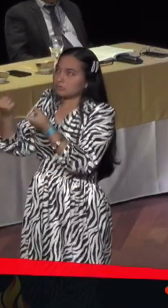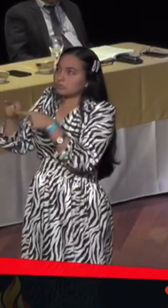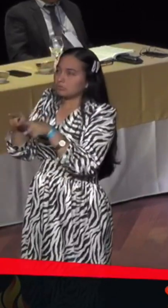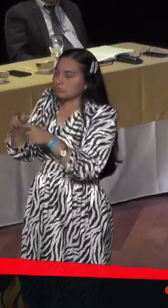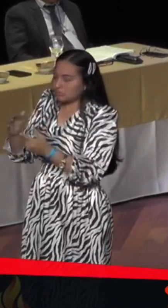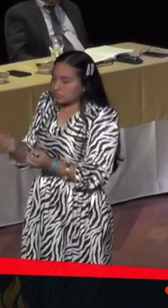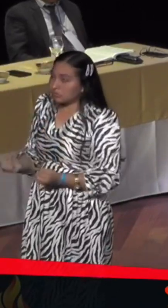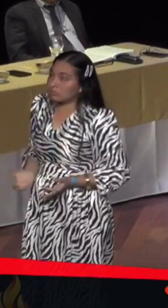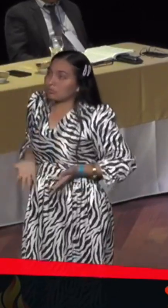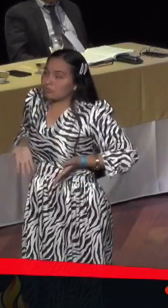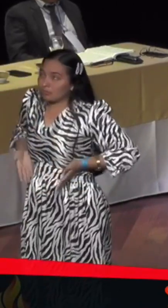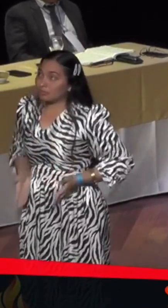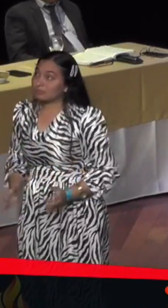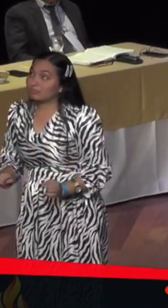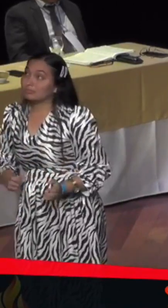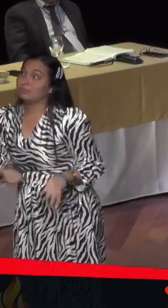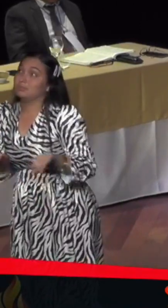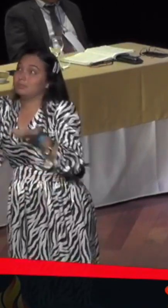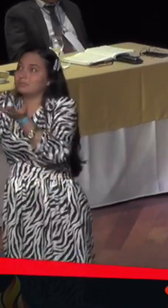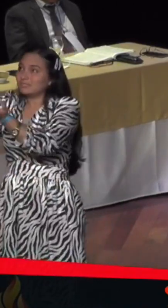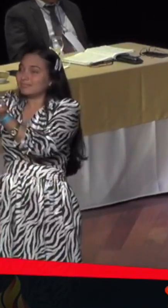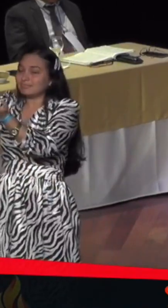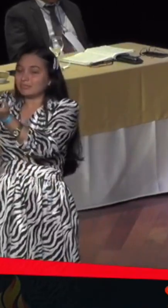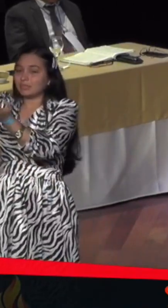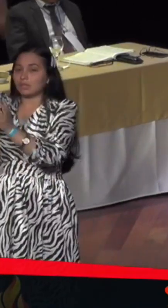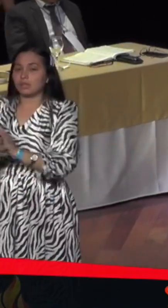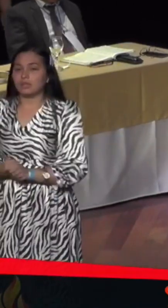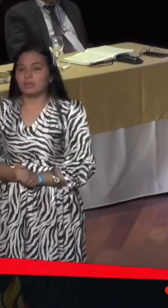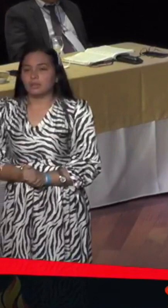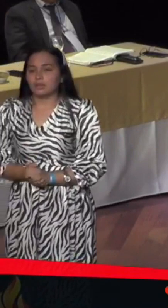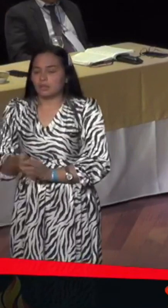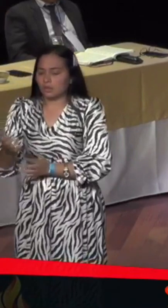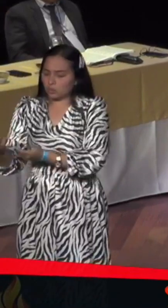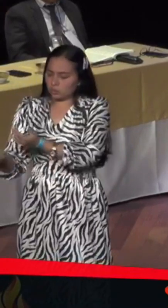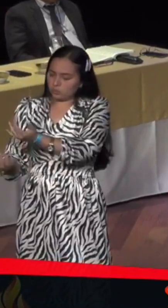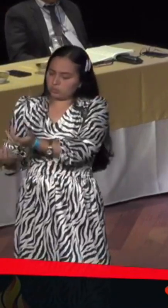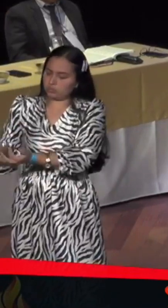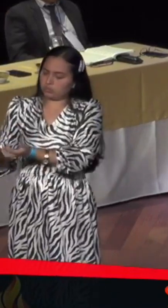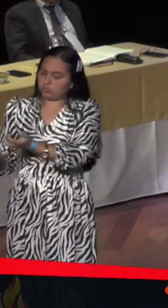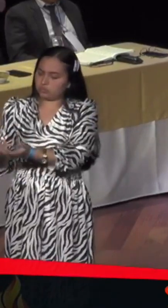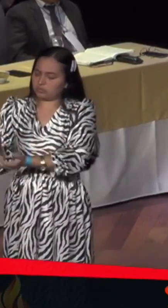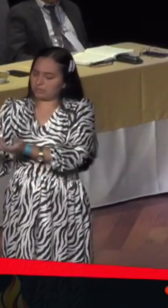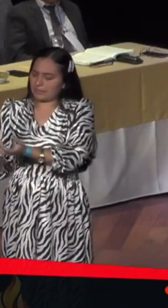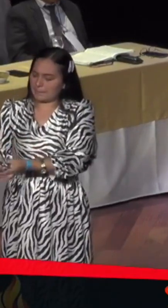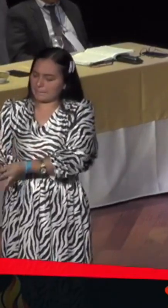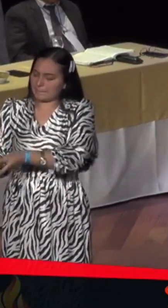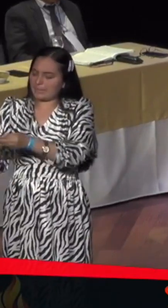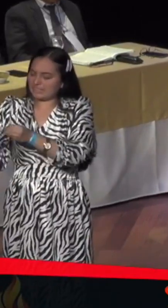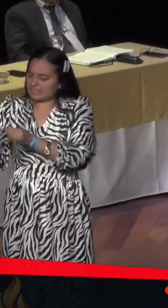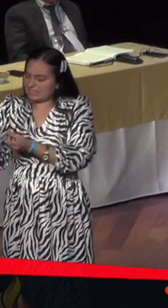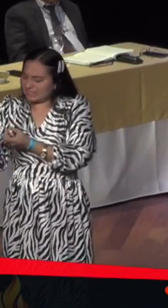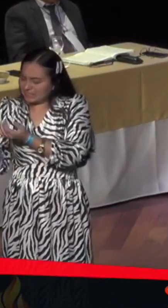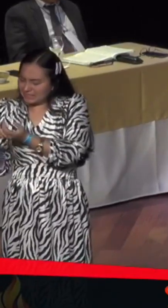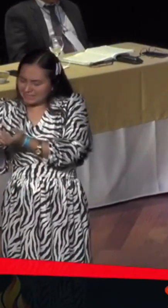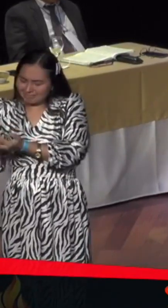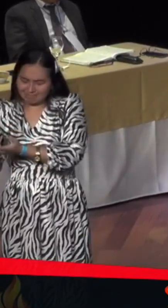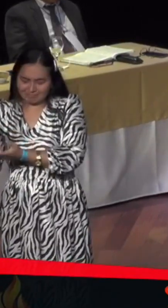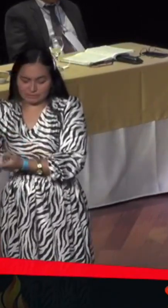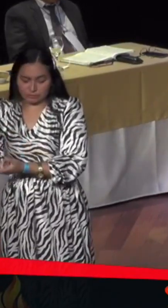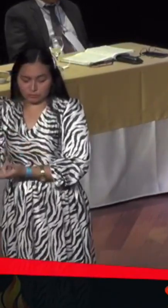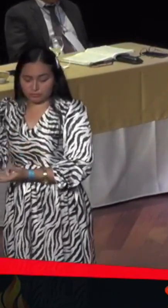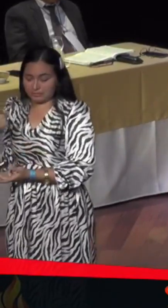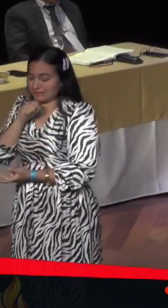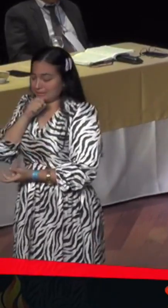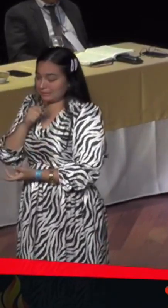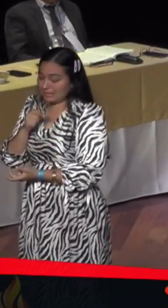Y nació Samuel. Cuando la lámpara se estaba apagando y cuando estaban escaseando los predicadores de la palabra